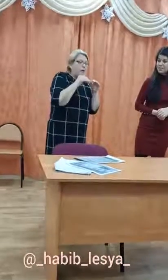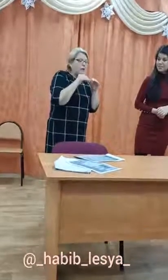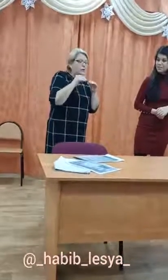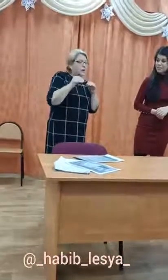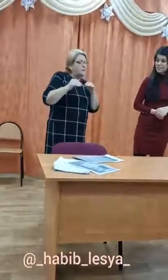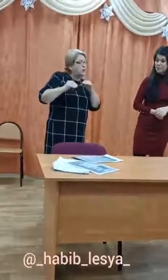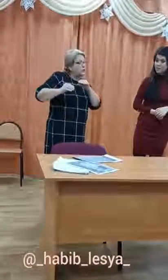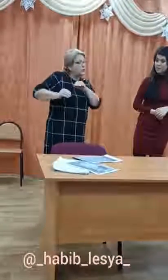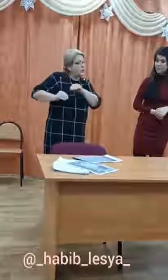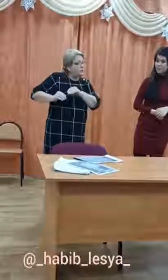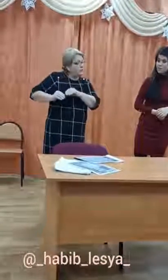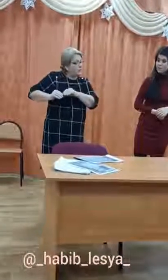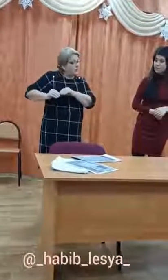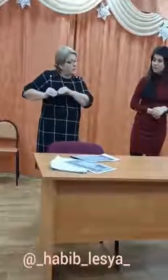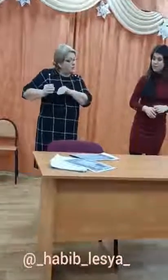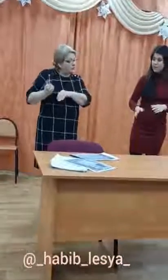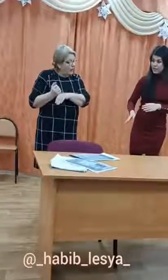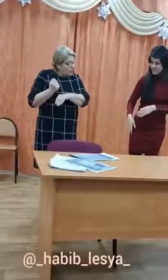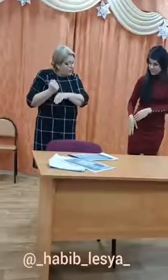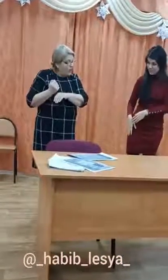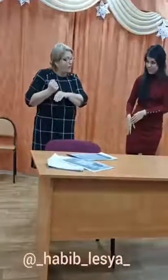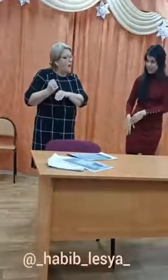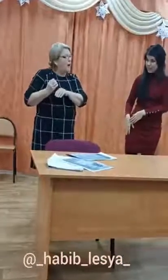Вот 34 вы заработали,